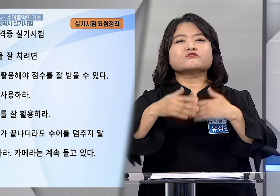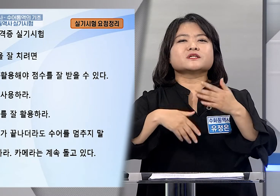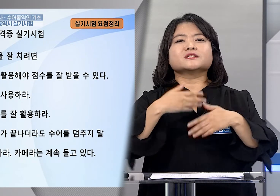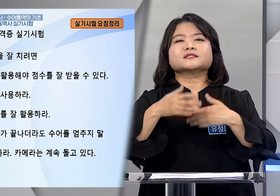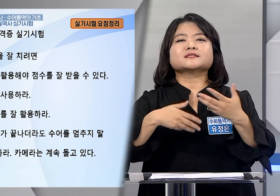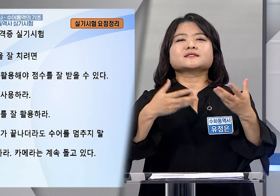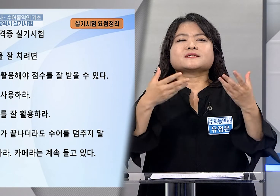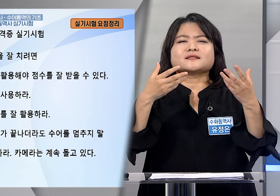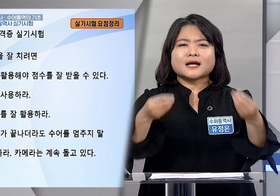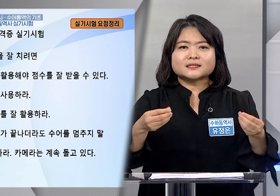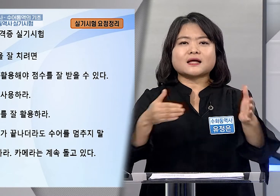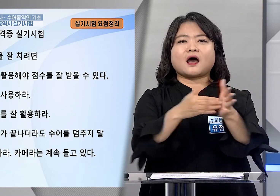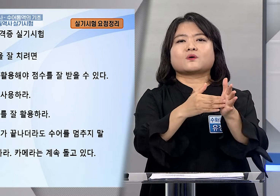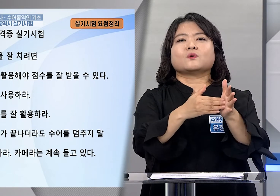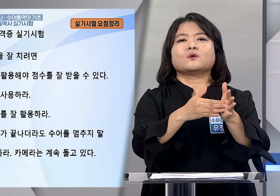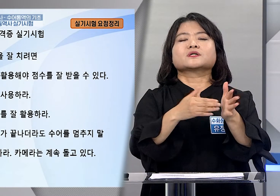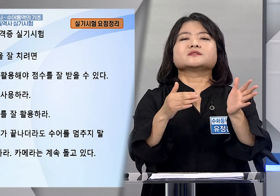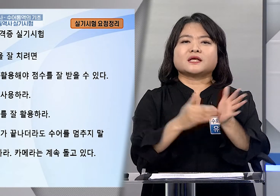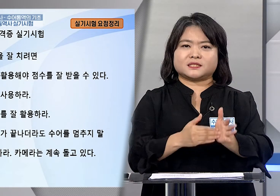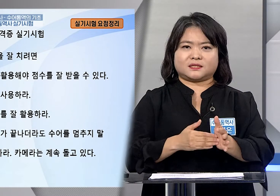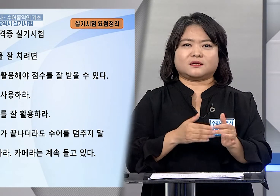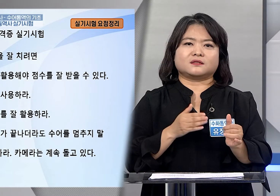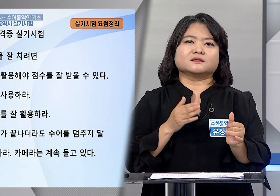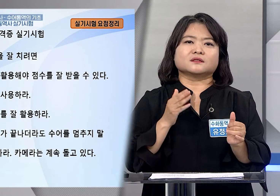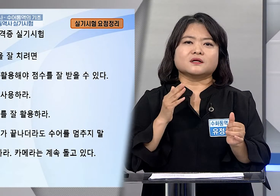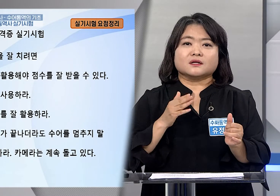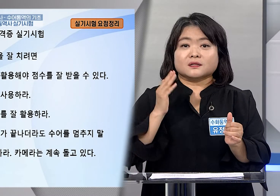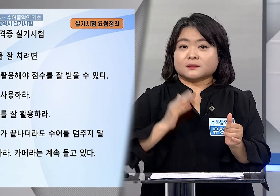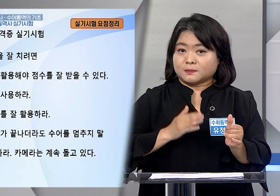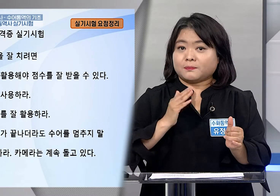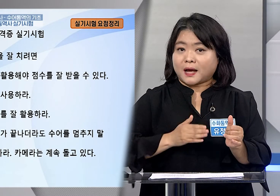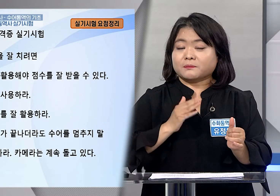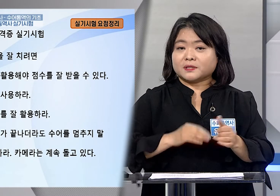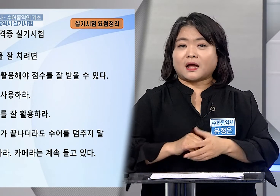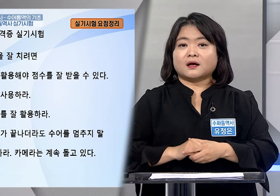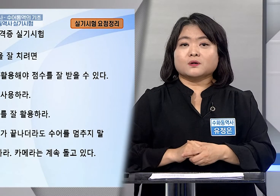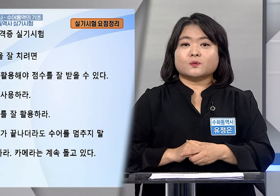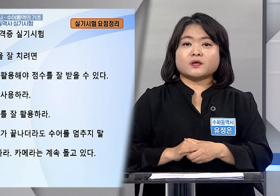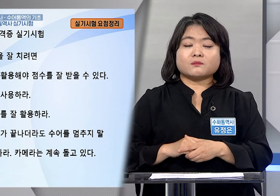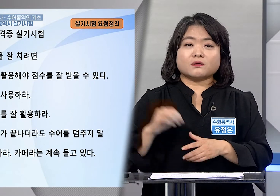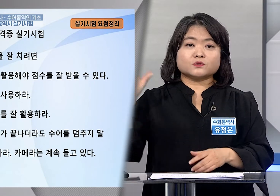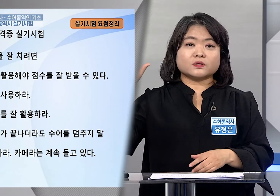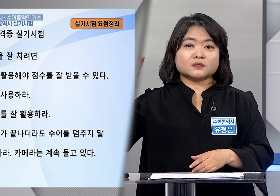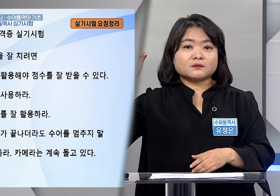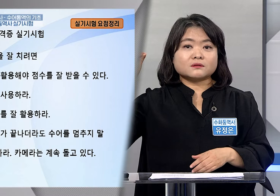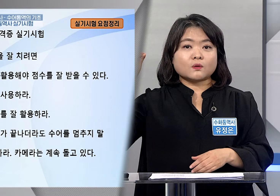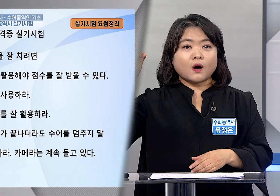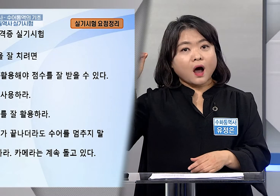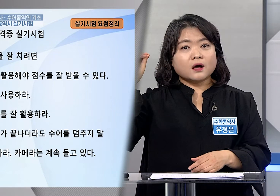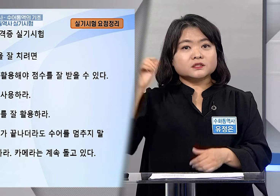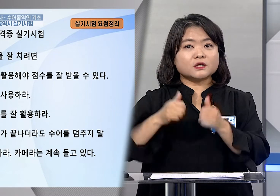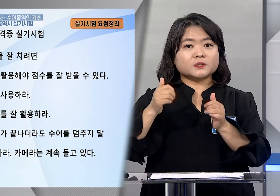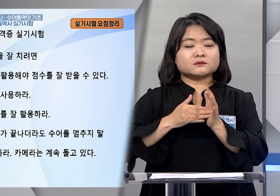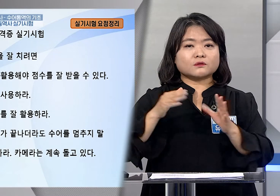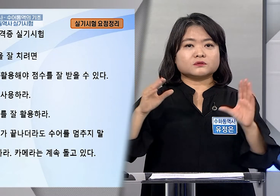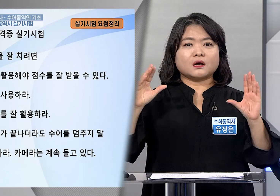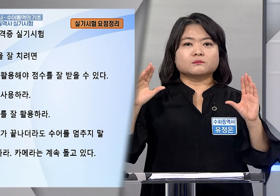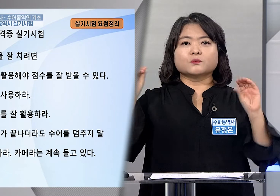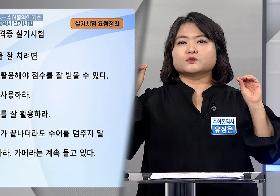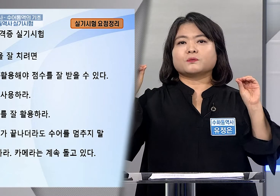마무리를 끝까지 다 하고 끝내시기를 바랍니다. 왜냐하면 소리 끝났다고 시험이 끝났구나